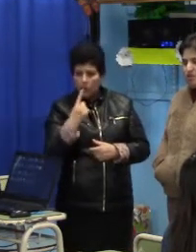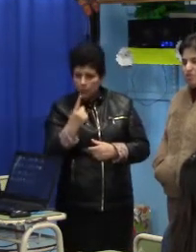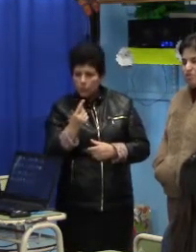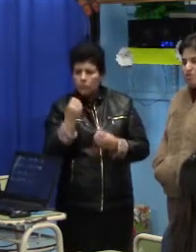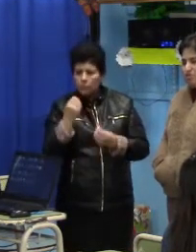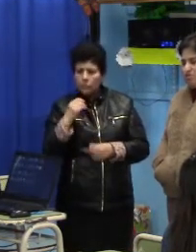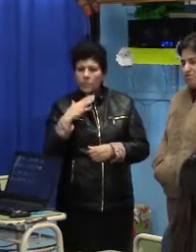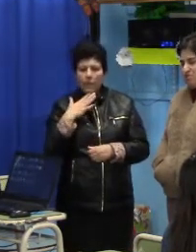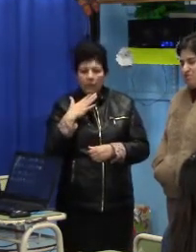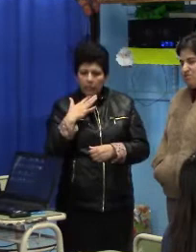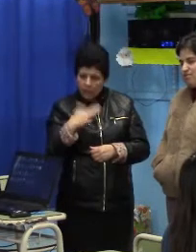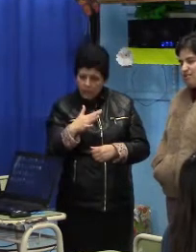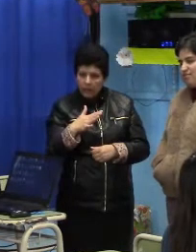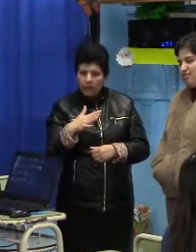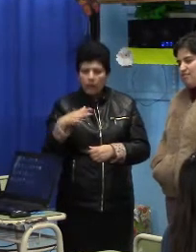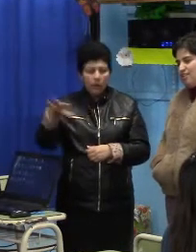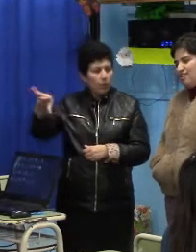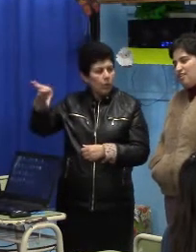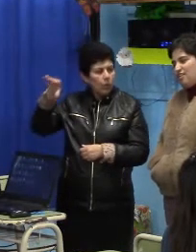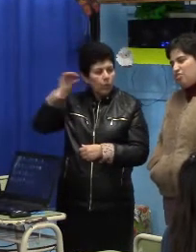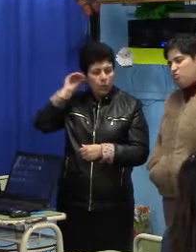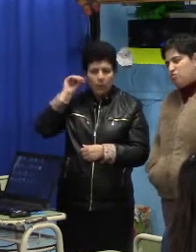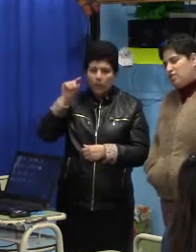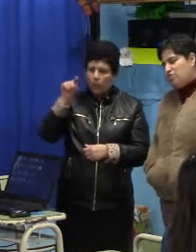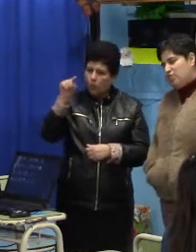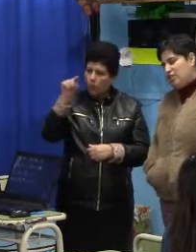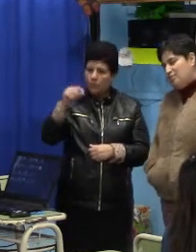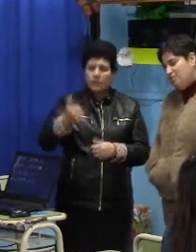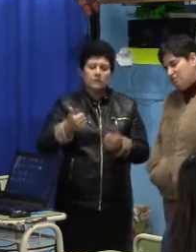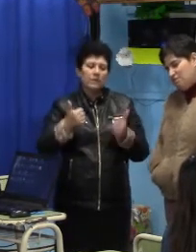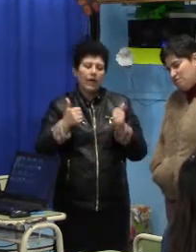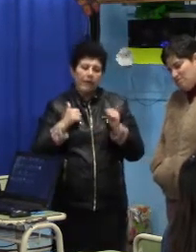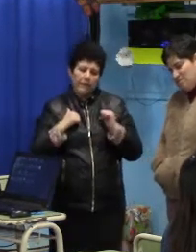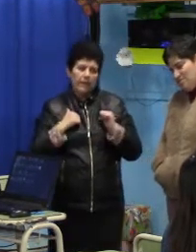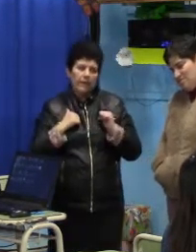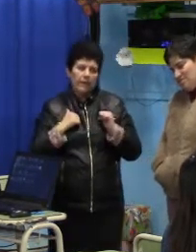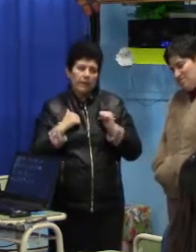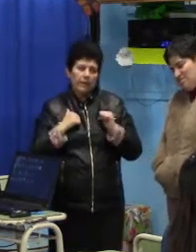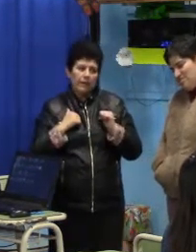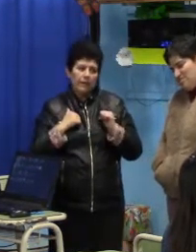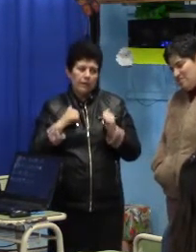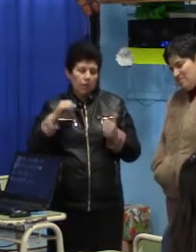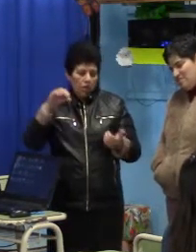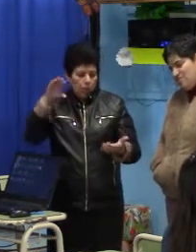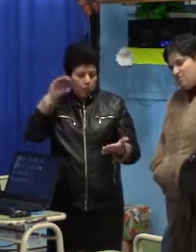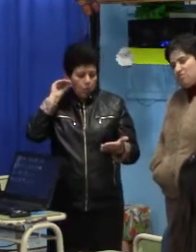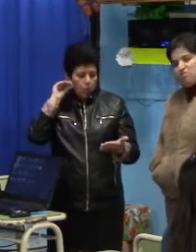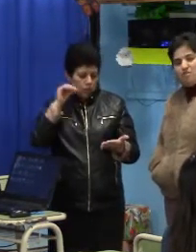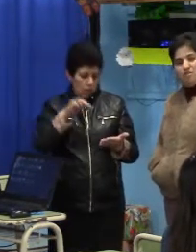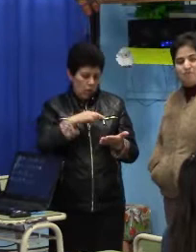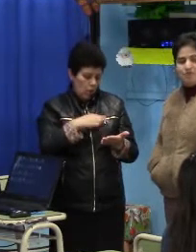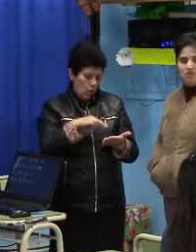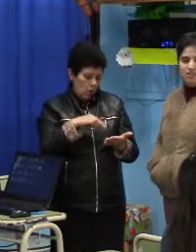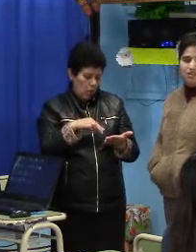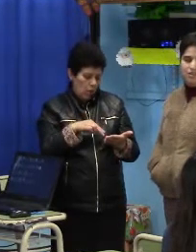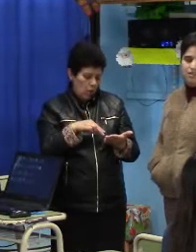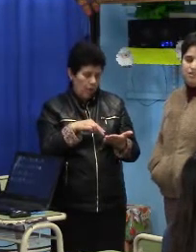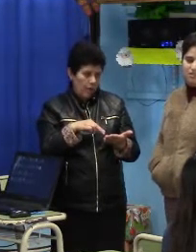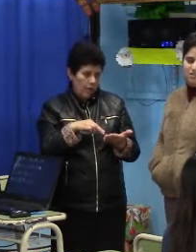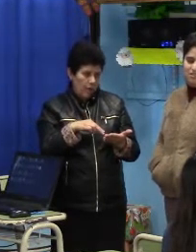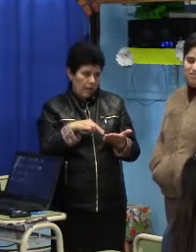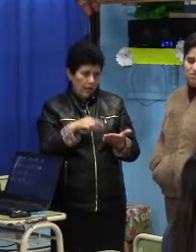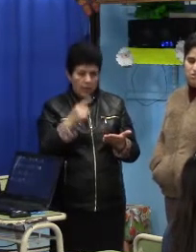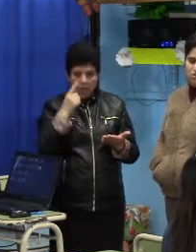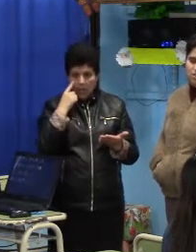entienden los audios? O sea, ¿se sientan a escuchar un libro? Pero eso no puede. No, no estoy hablando de personas que a ven. A los